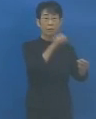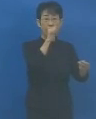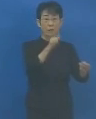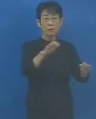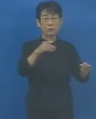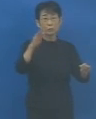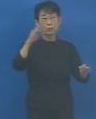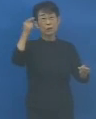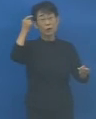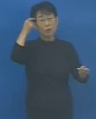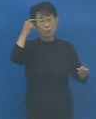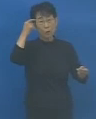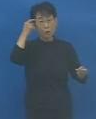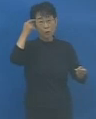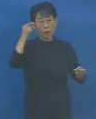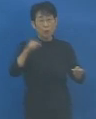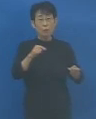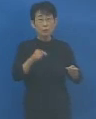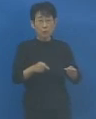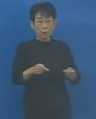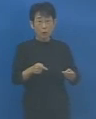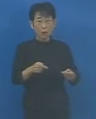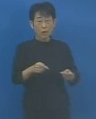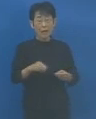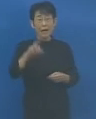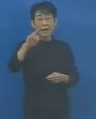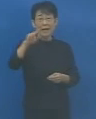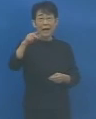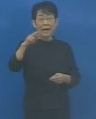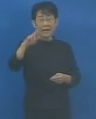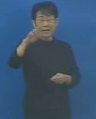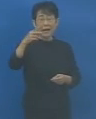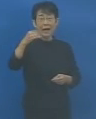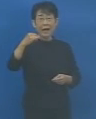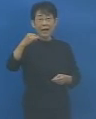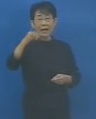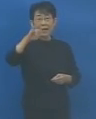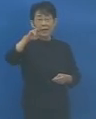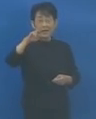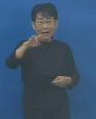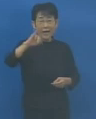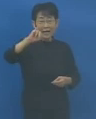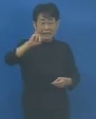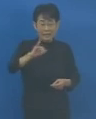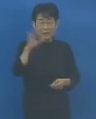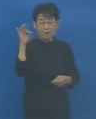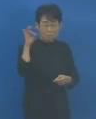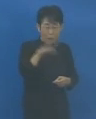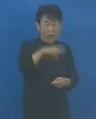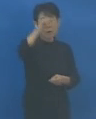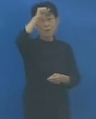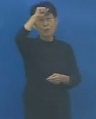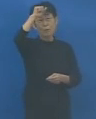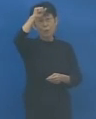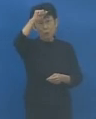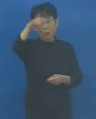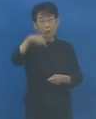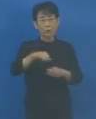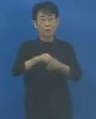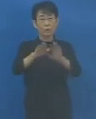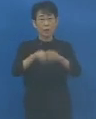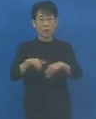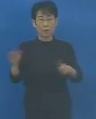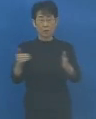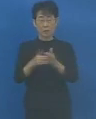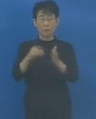村井県運動を強力に推し進めてきた、歴史的経緯があります。で、平井知事を含めその歴代の県政トップが、